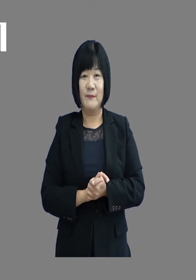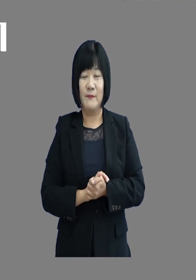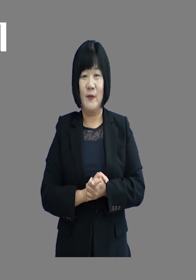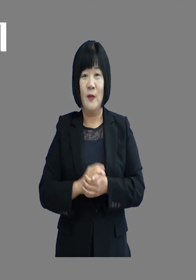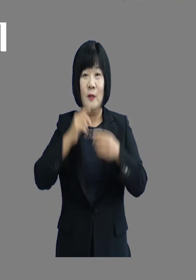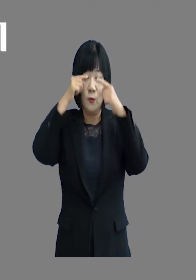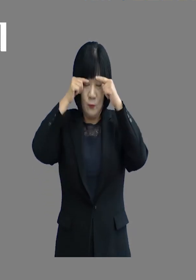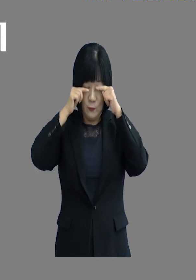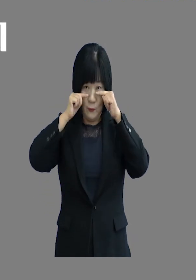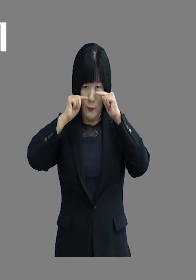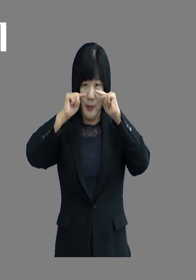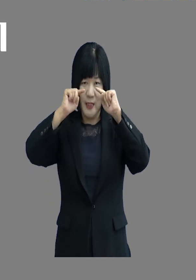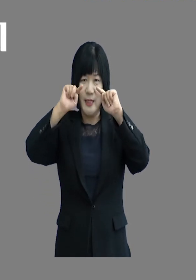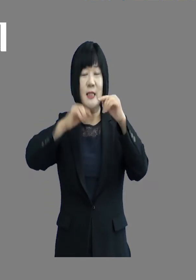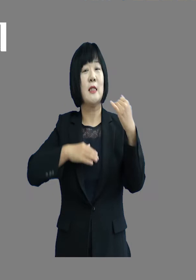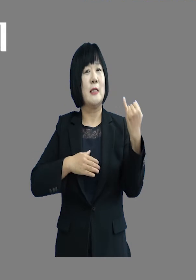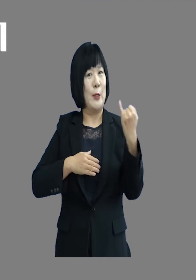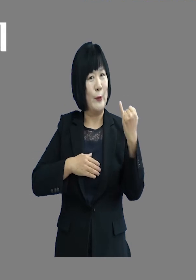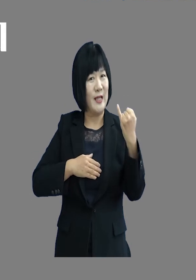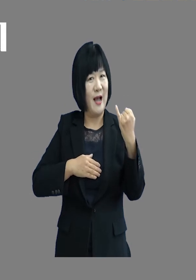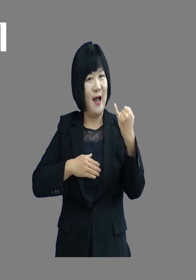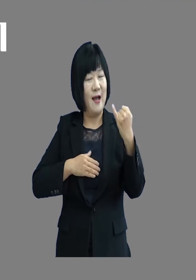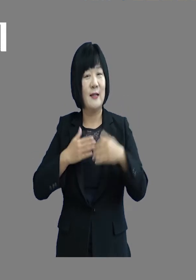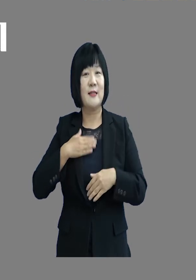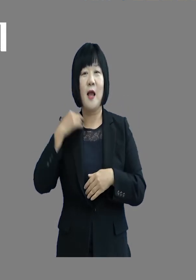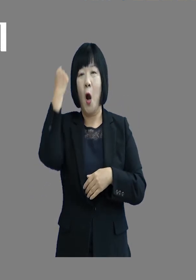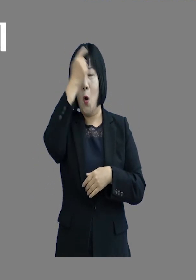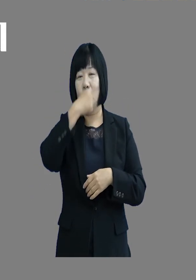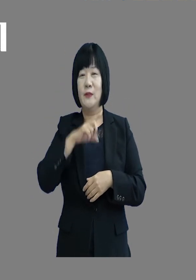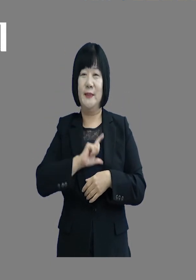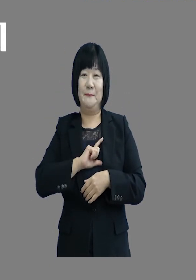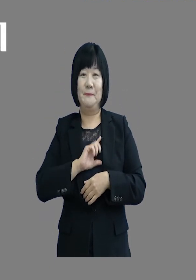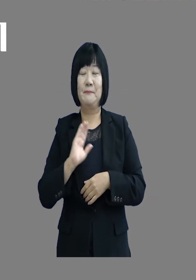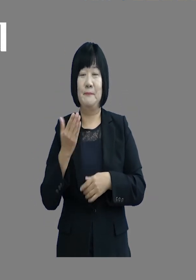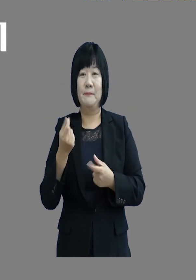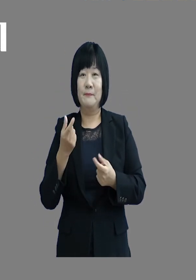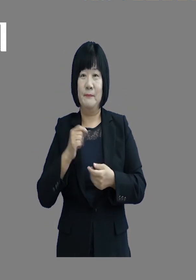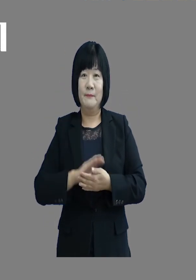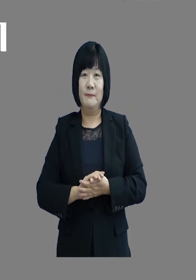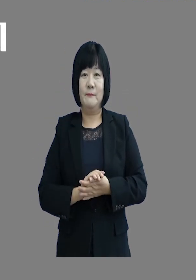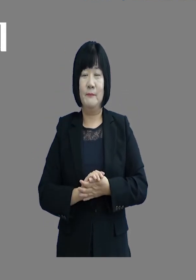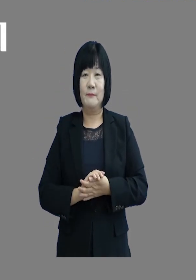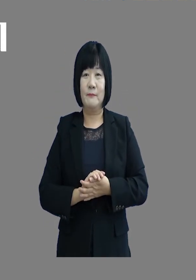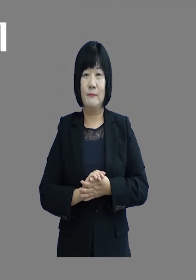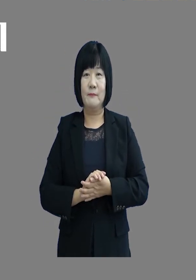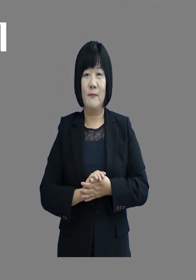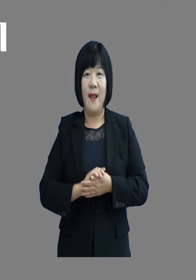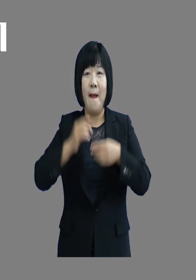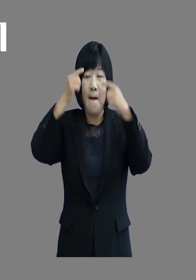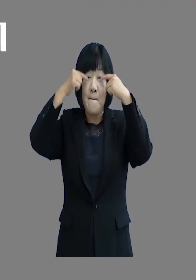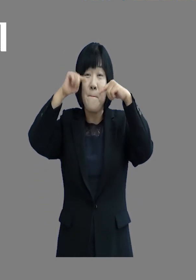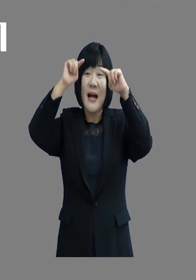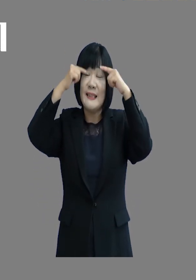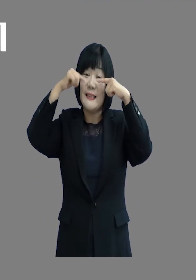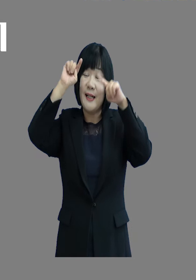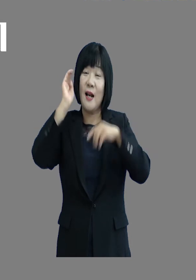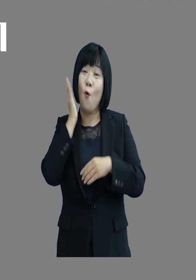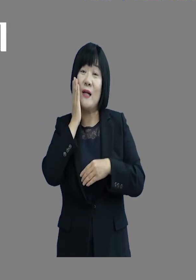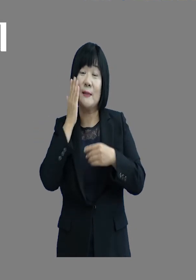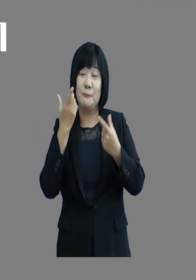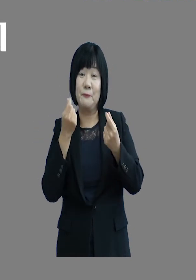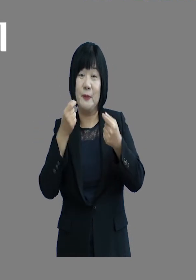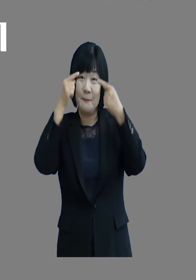속눈썹이 긴 여자라고 하는 것이 저의 얼굴 이름입니다. 속눈썹을 마스카라 그 화장품처럼